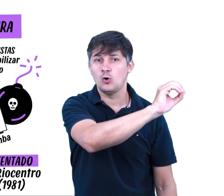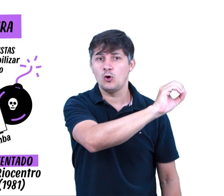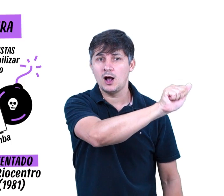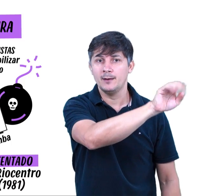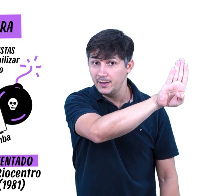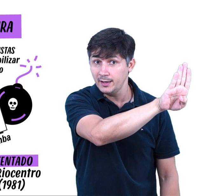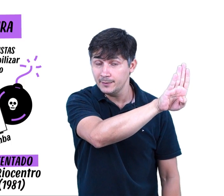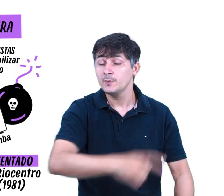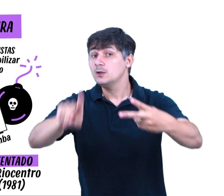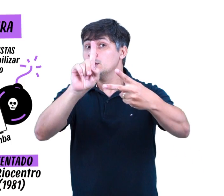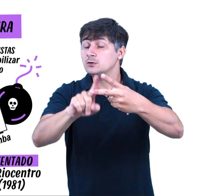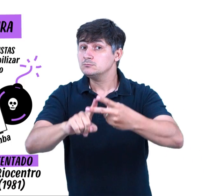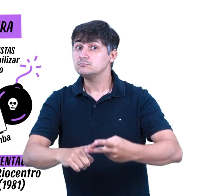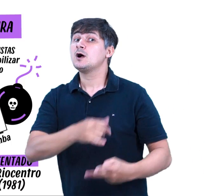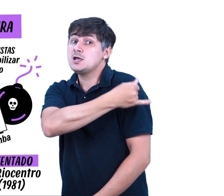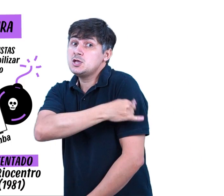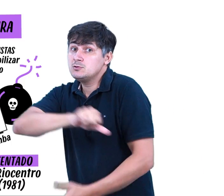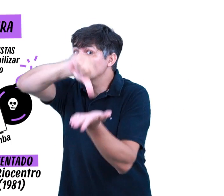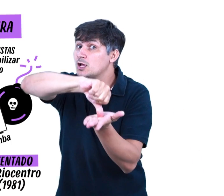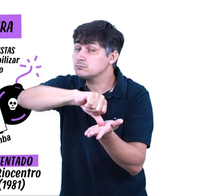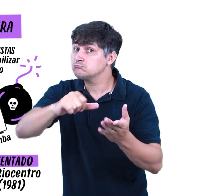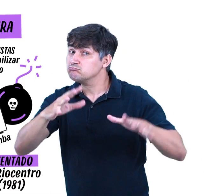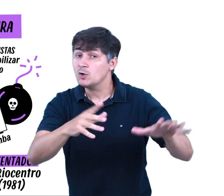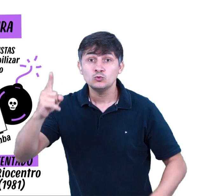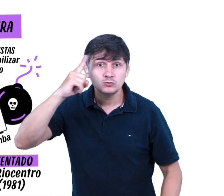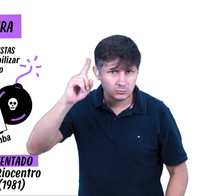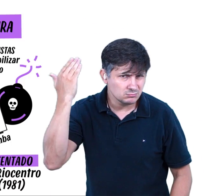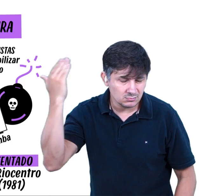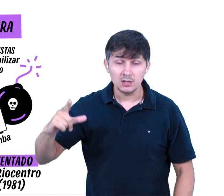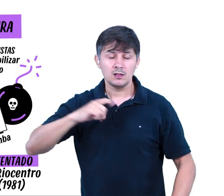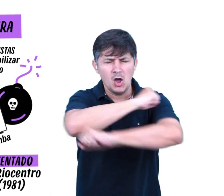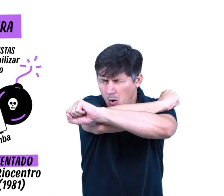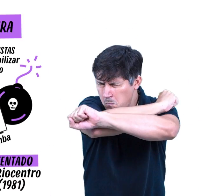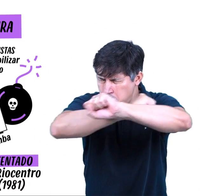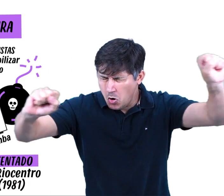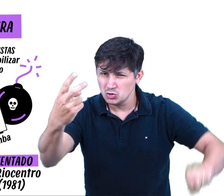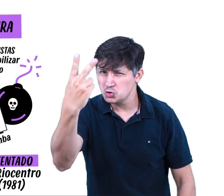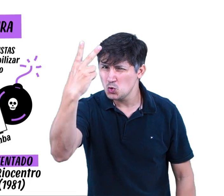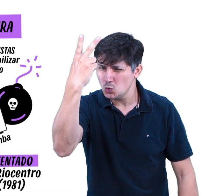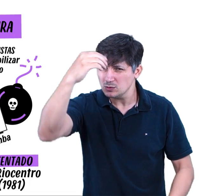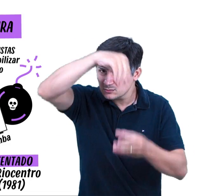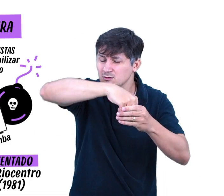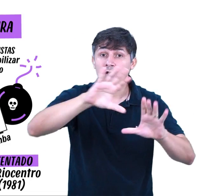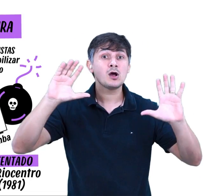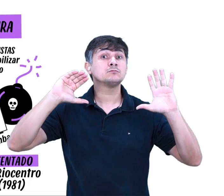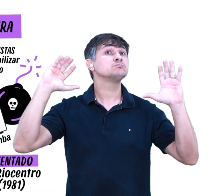Centro, em que houve uma tentativa de explosão de 2 bombas enquanto acontecia um show de MPB em homenagem ao Dia do